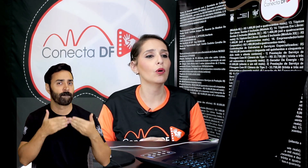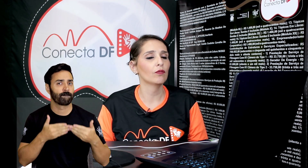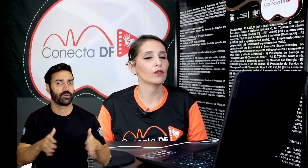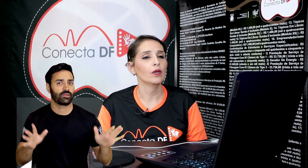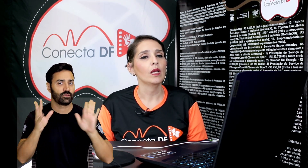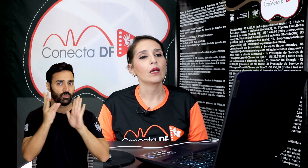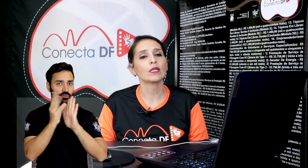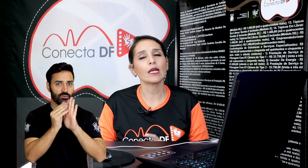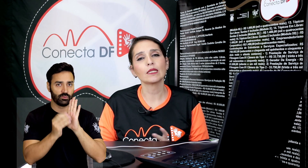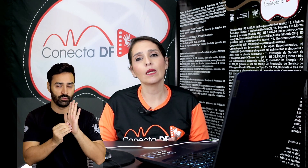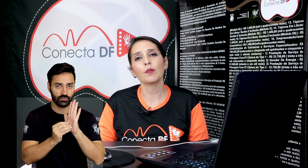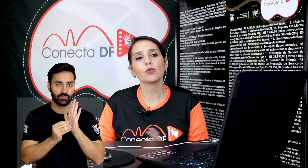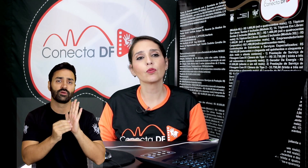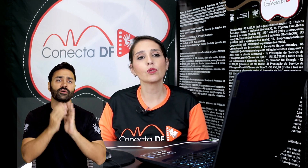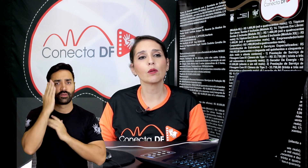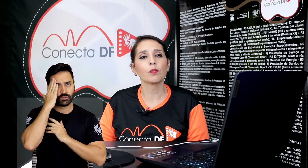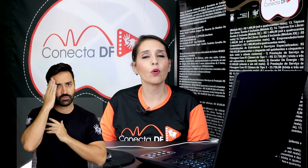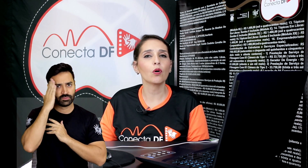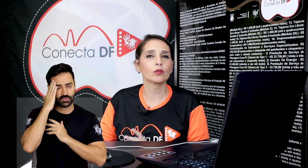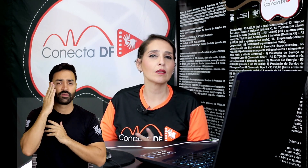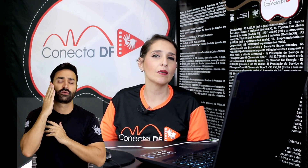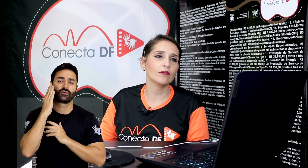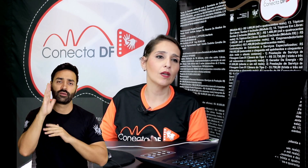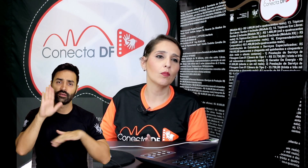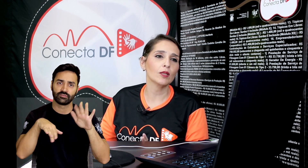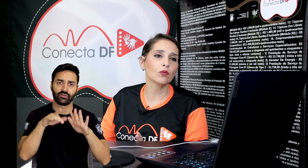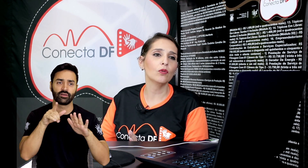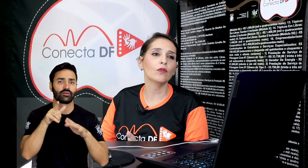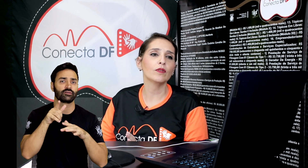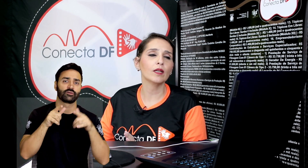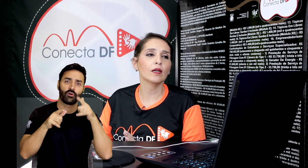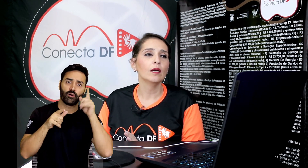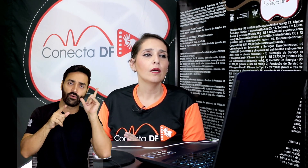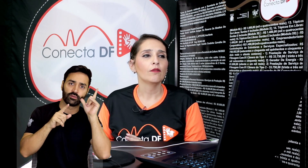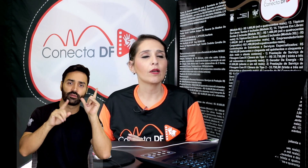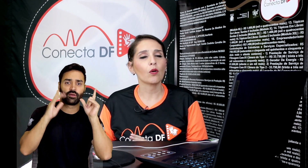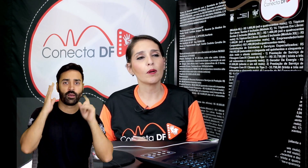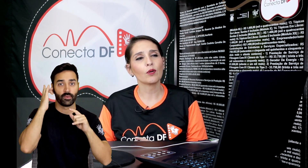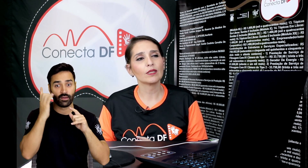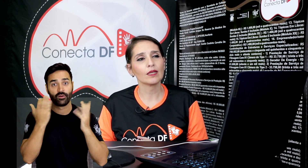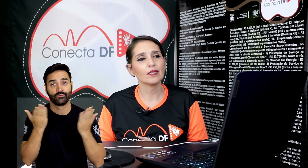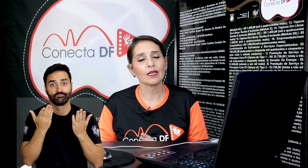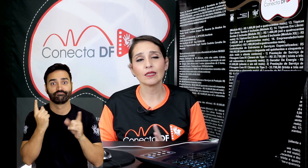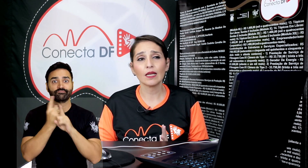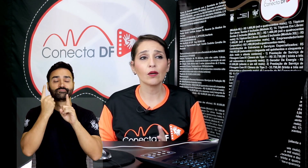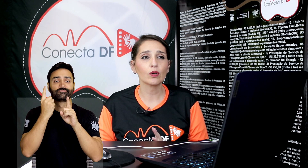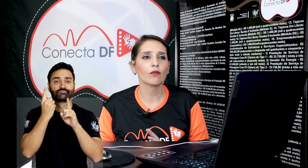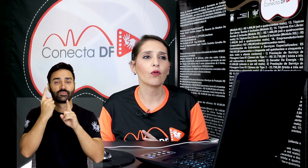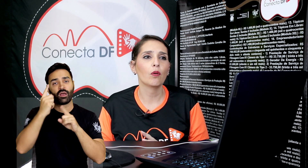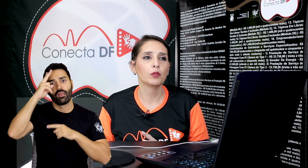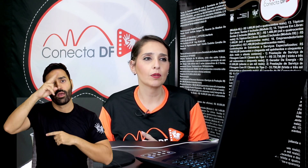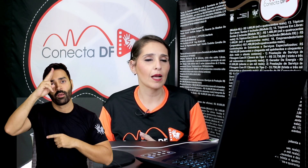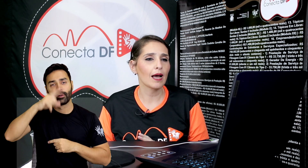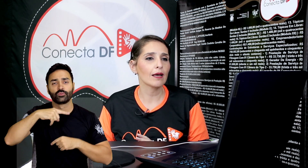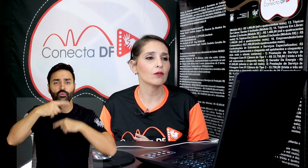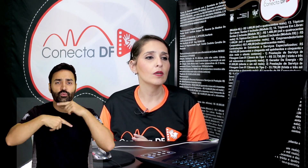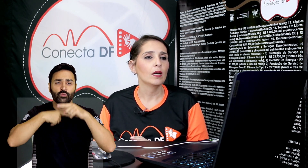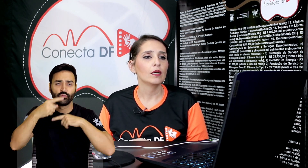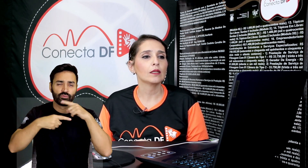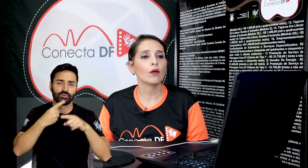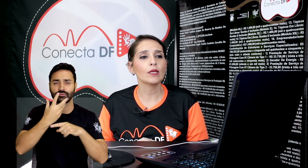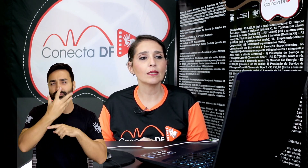conteúdo novo, eu sei que sempre de um dia para o outro, às vezes fica uma dúvida, fica alguma coisa que esqueceu, que não ficou muito